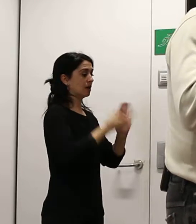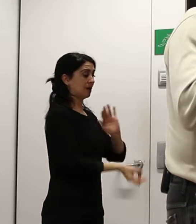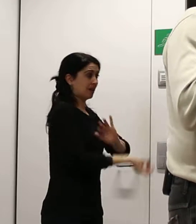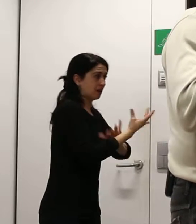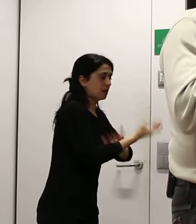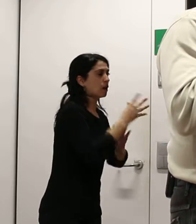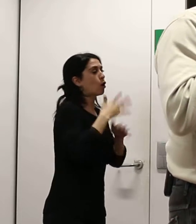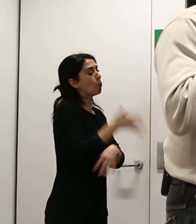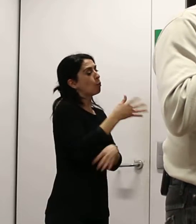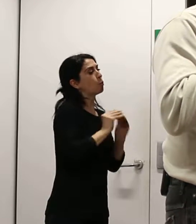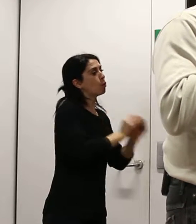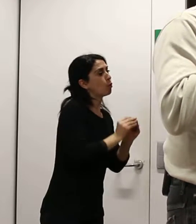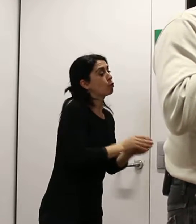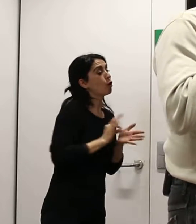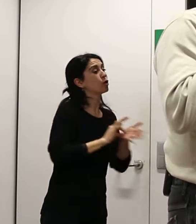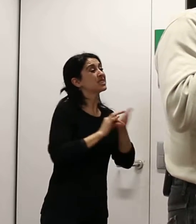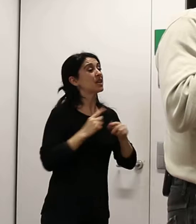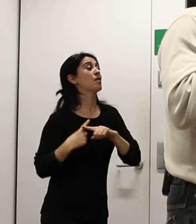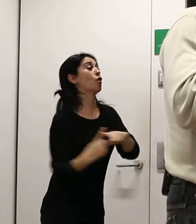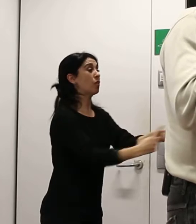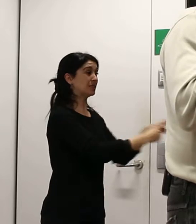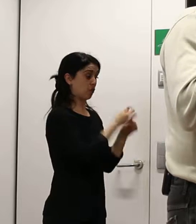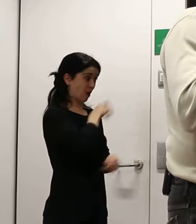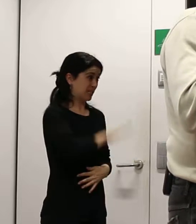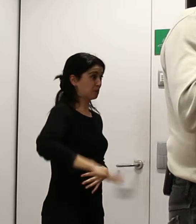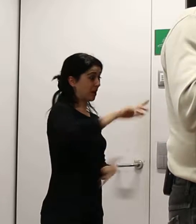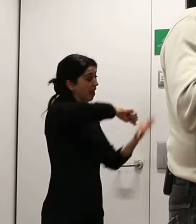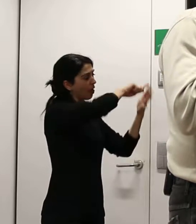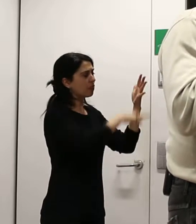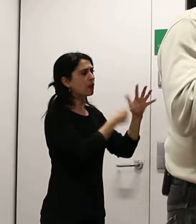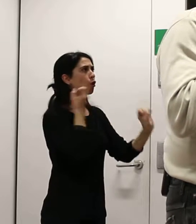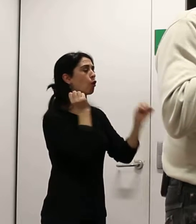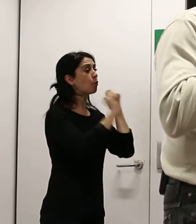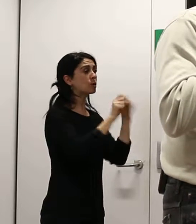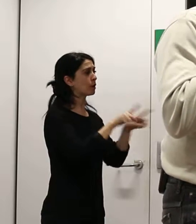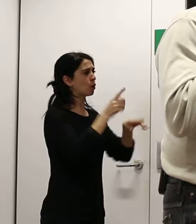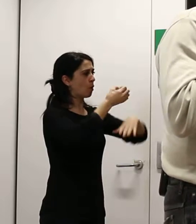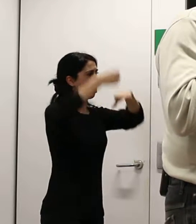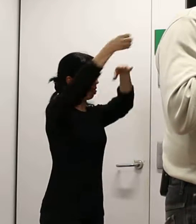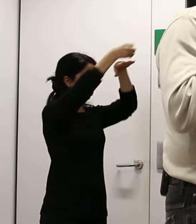España, actúan como un oligopolio y, desde mi punto de vista,